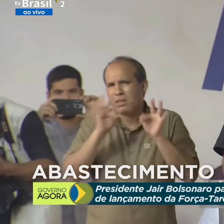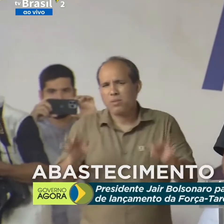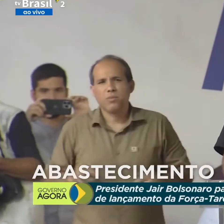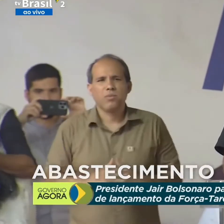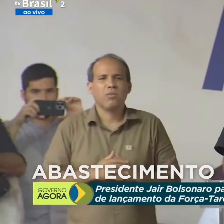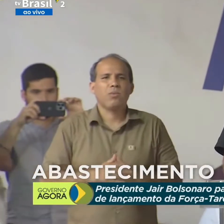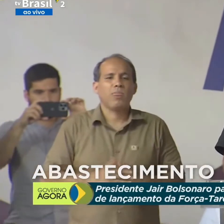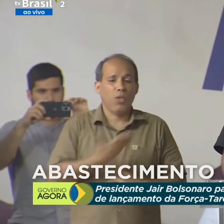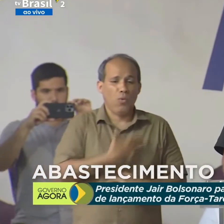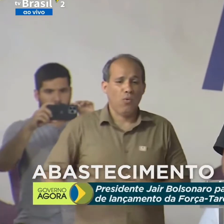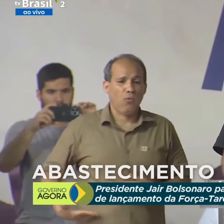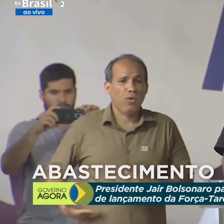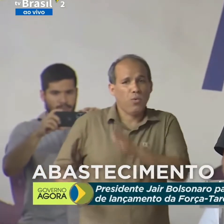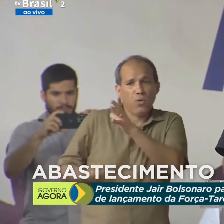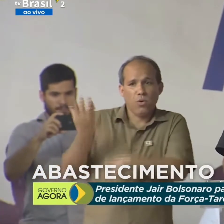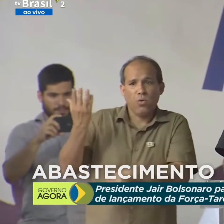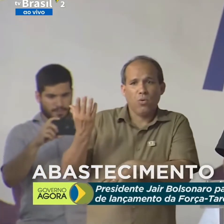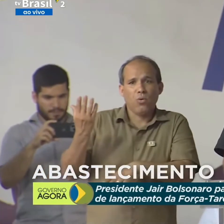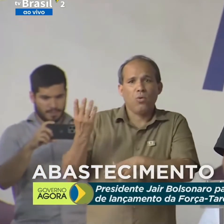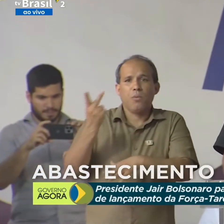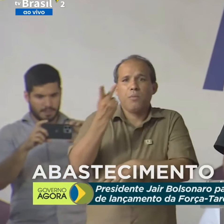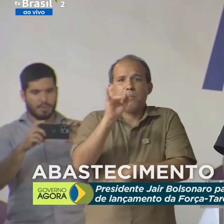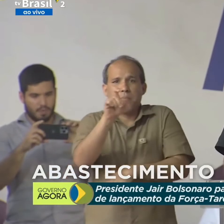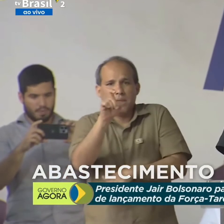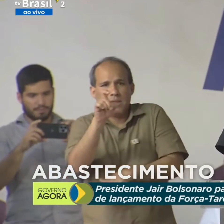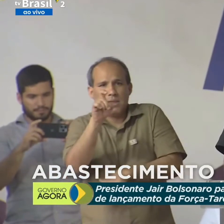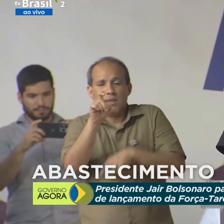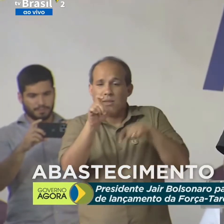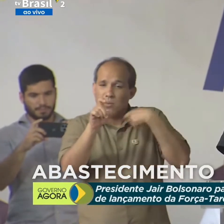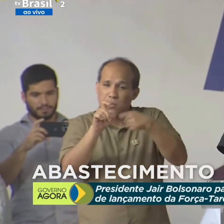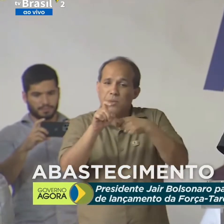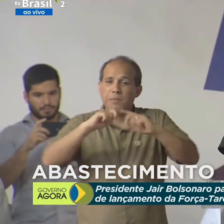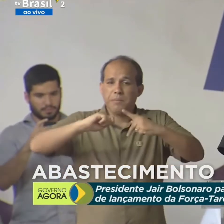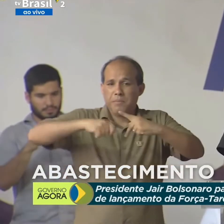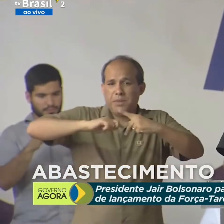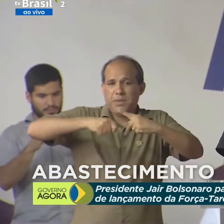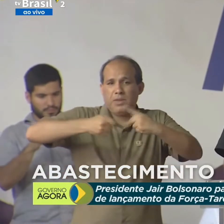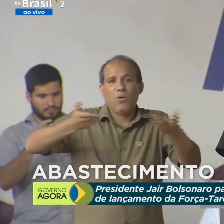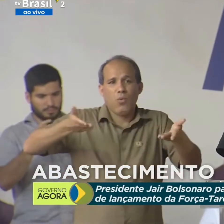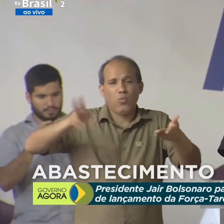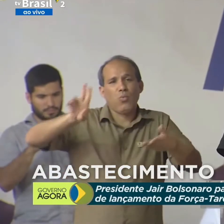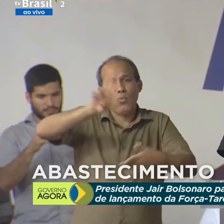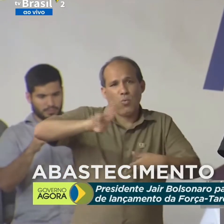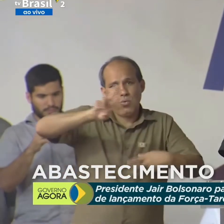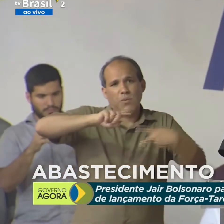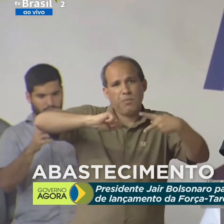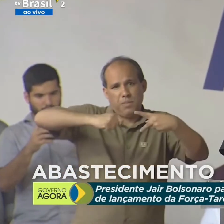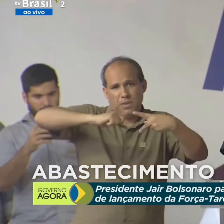o governo criou para todos o Pix. Muita gente hoje usa o